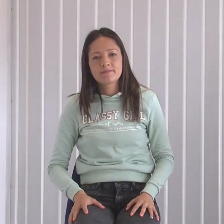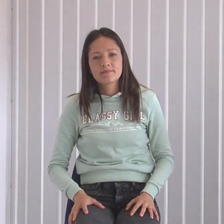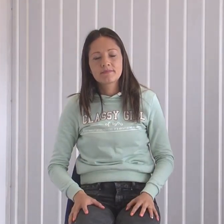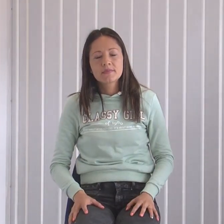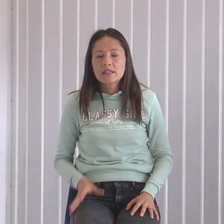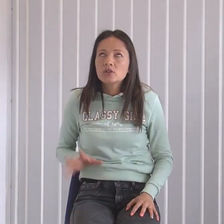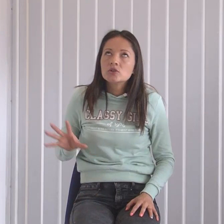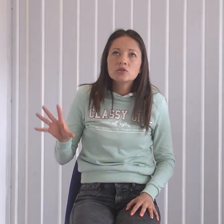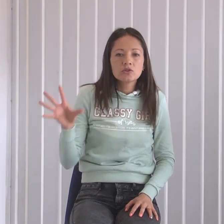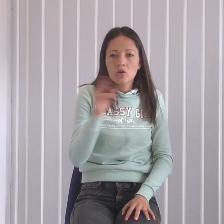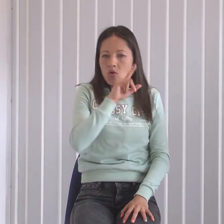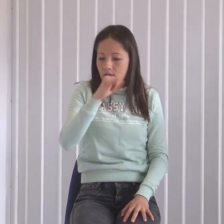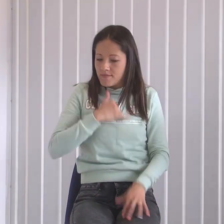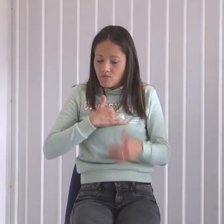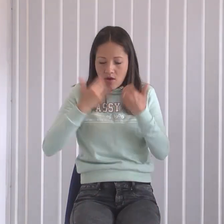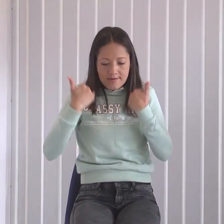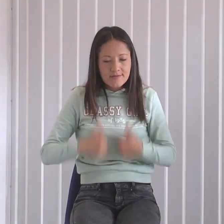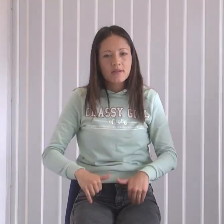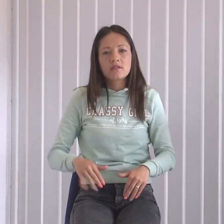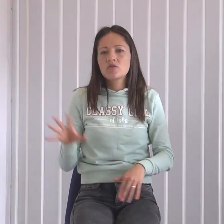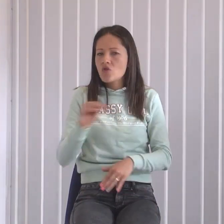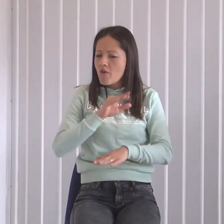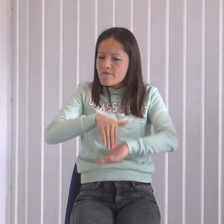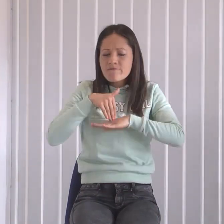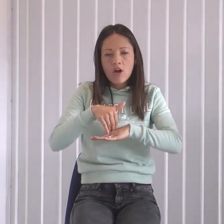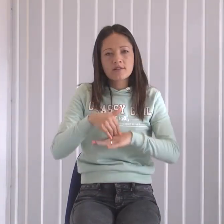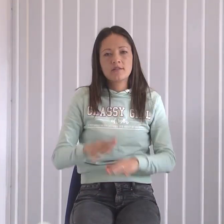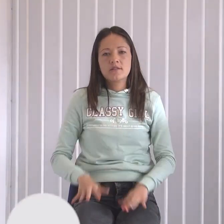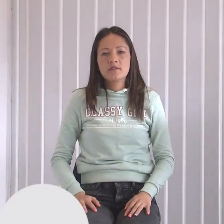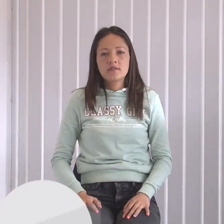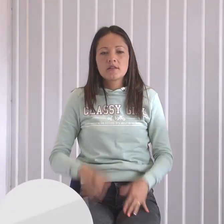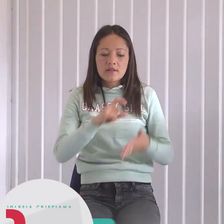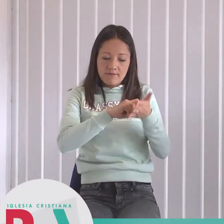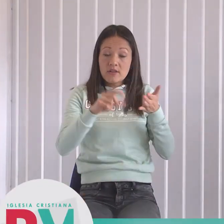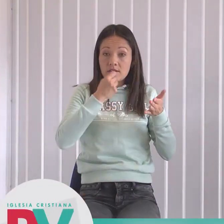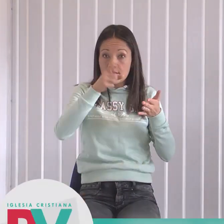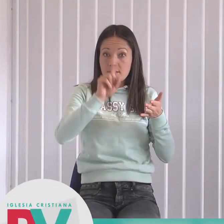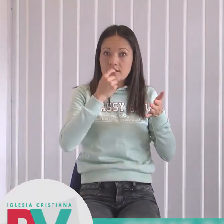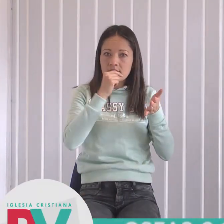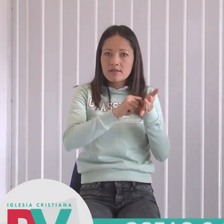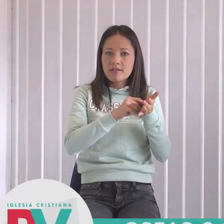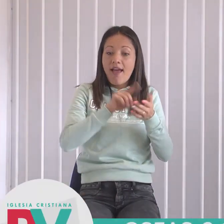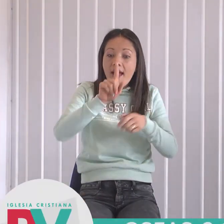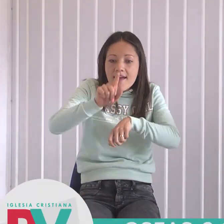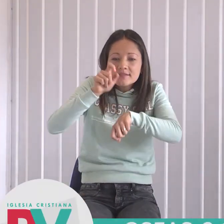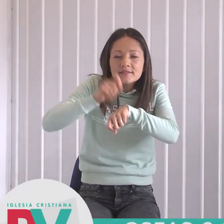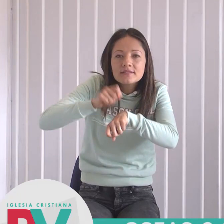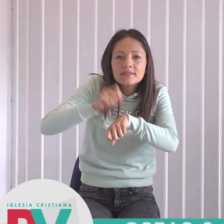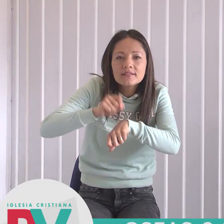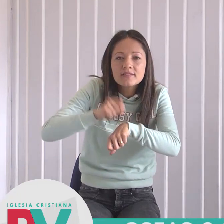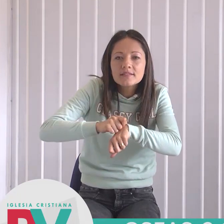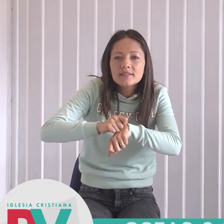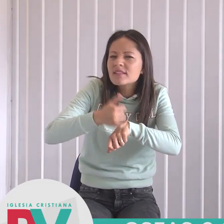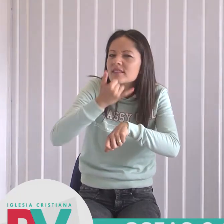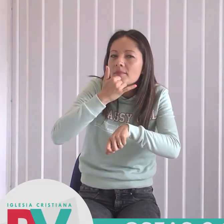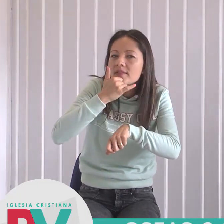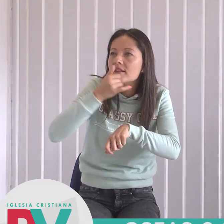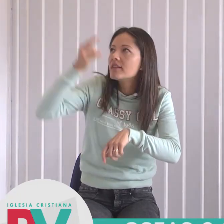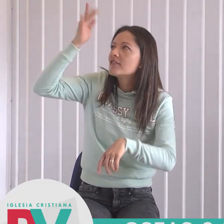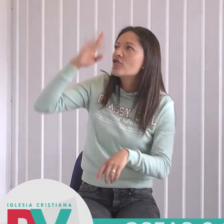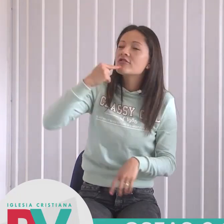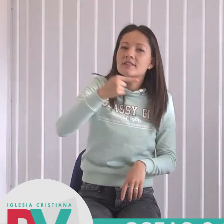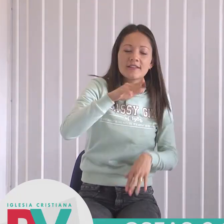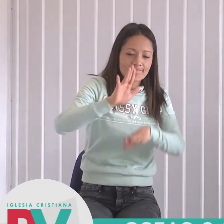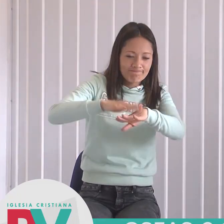Con todo lo que ustedes son, con toda su fuerza. Y dice el versículo 16, en aquel tiempo, dice el Señor,